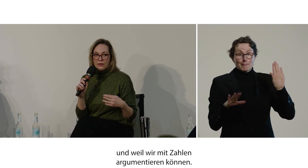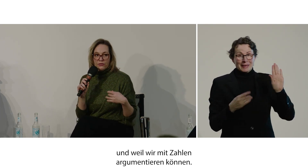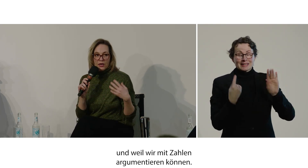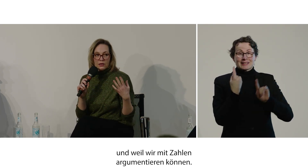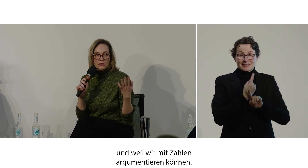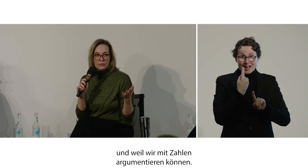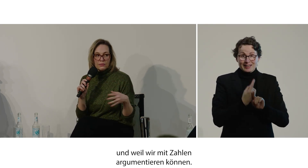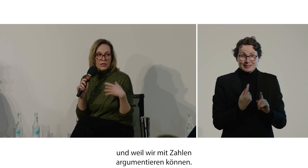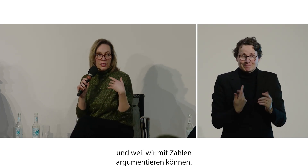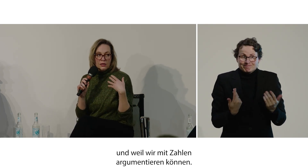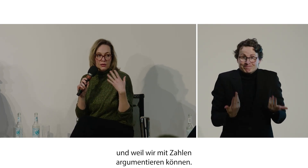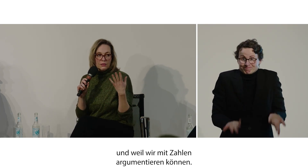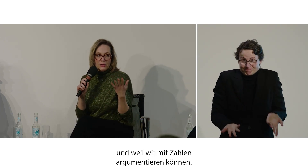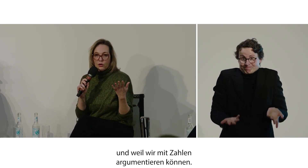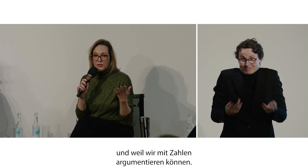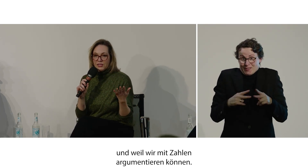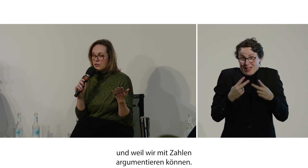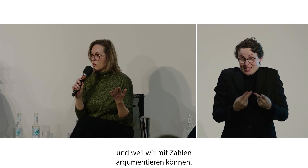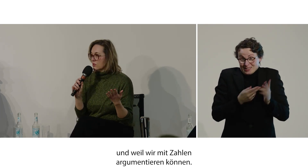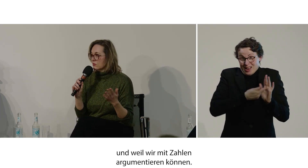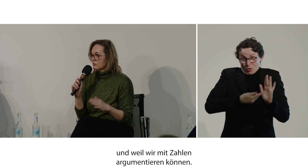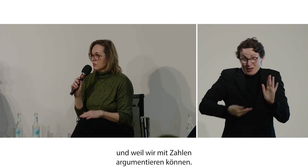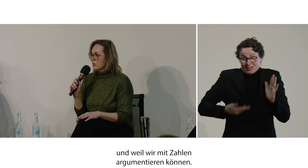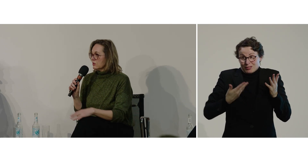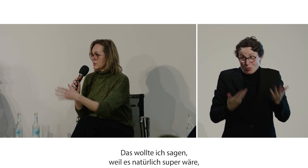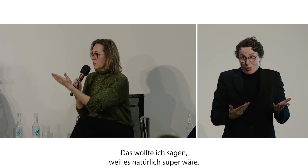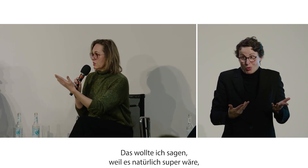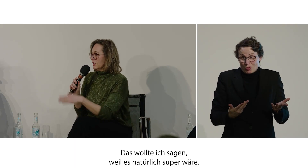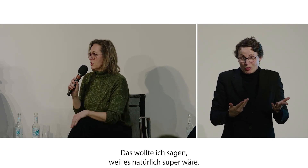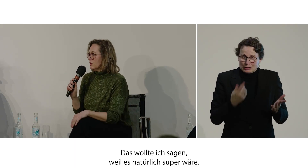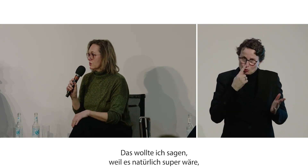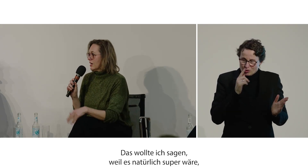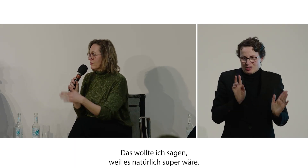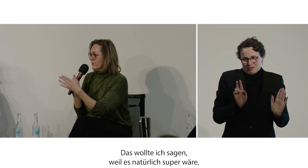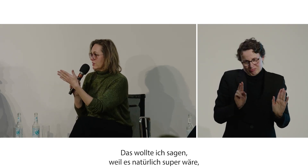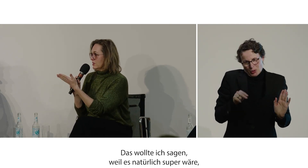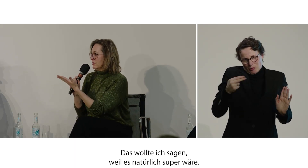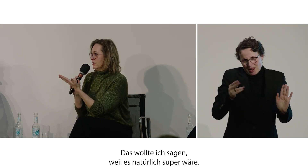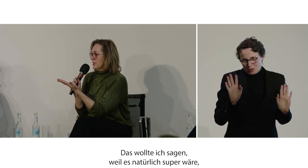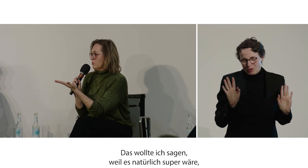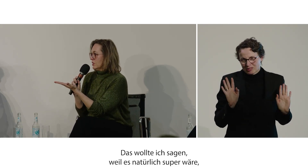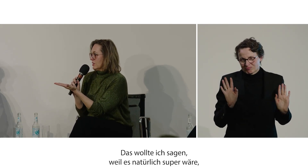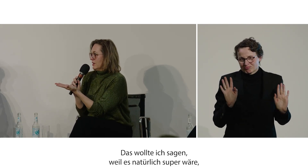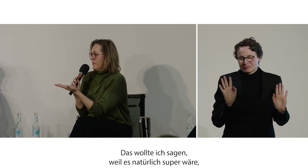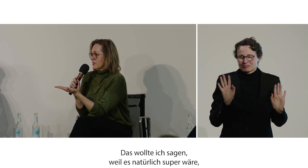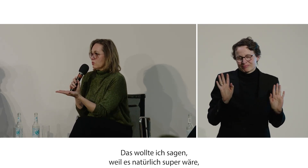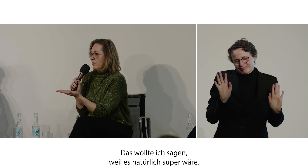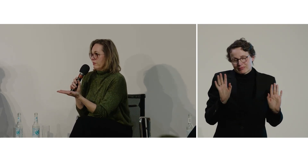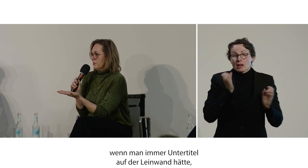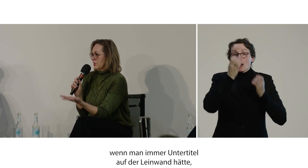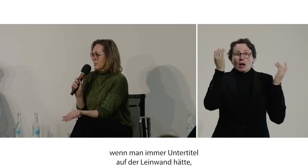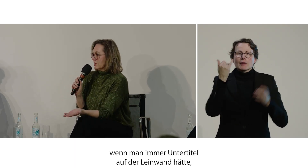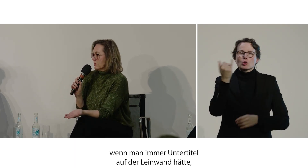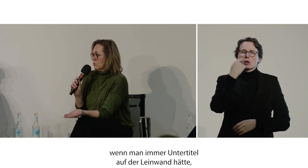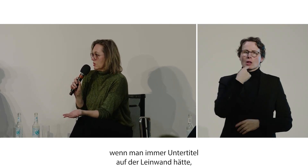einfach argumentieren können. Nein. Das wollte ich an der Stelle nur sagen, weil natürlich wäre es